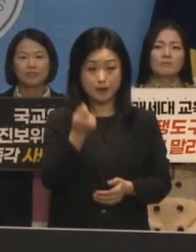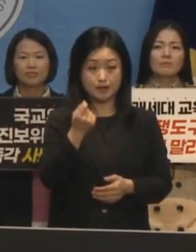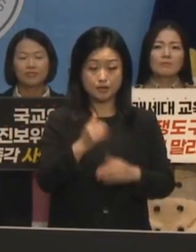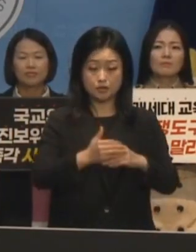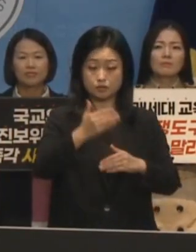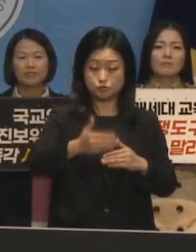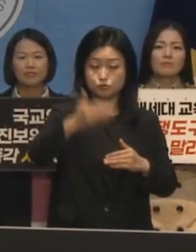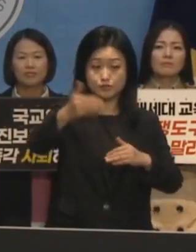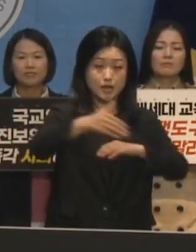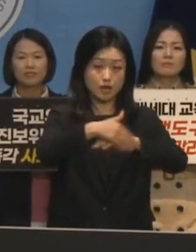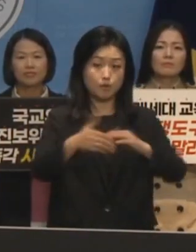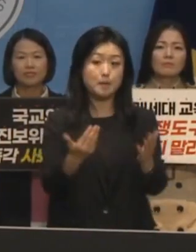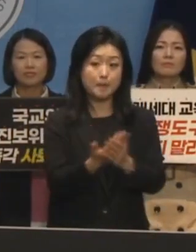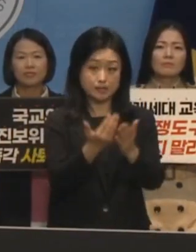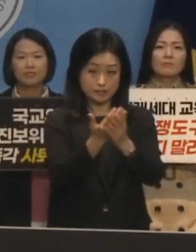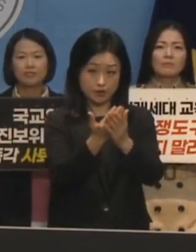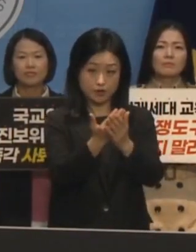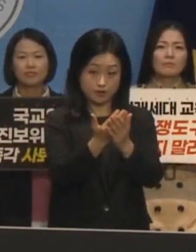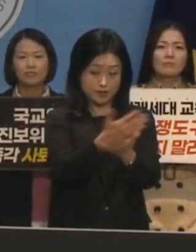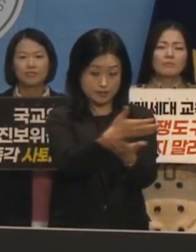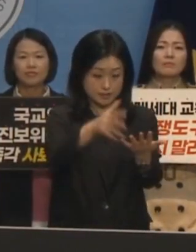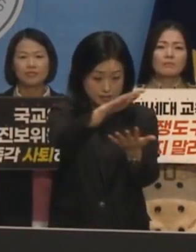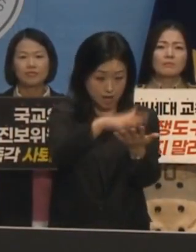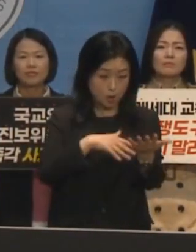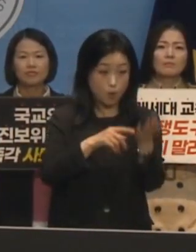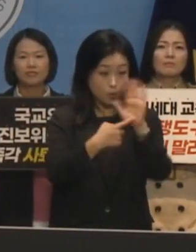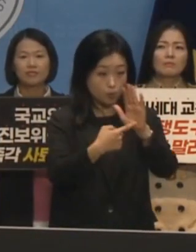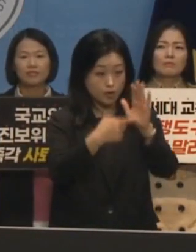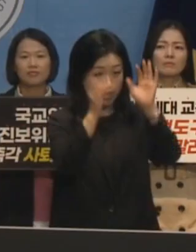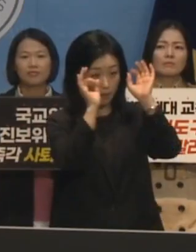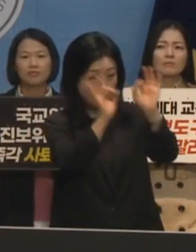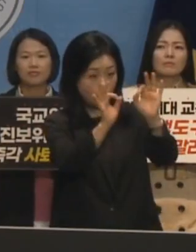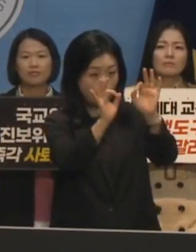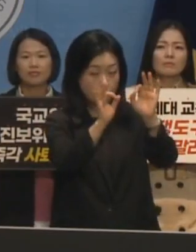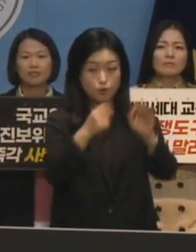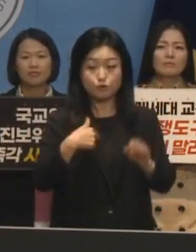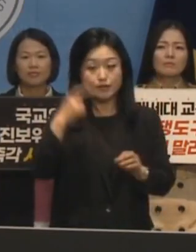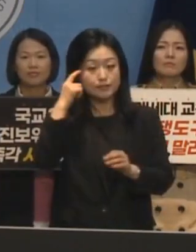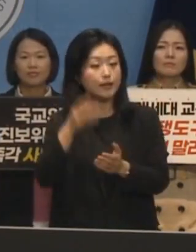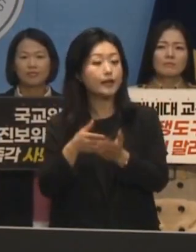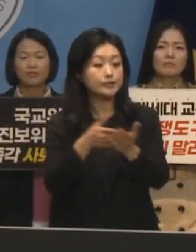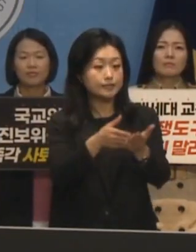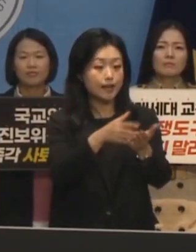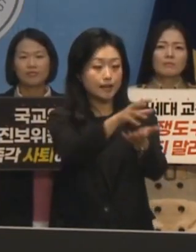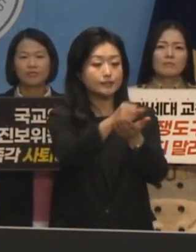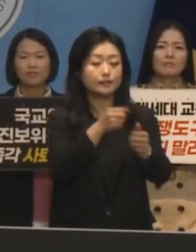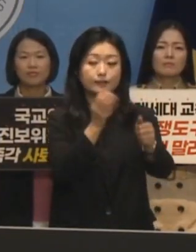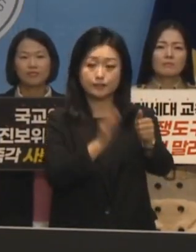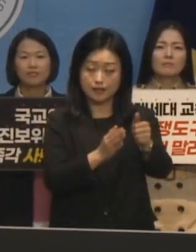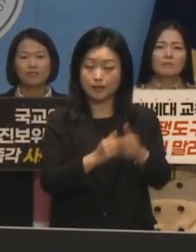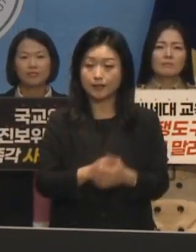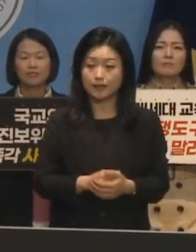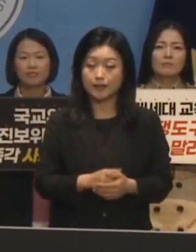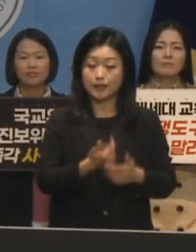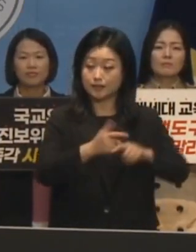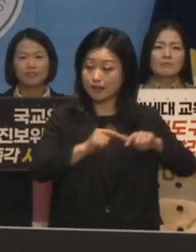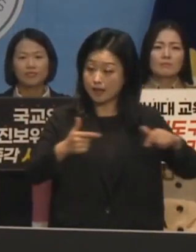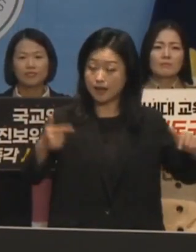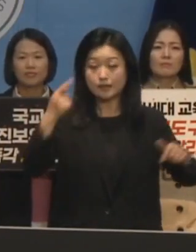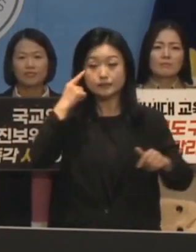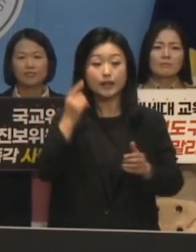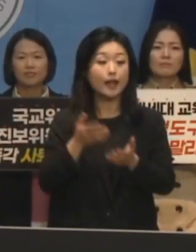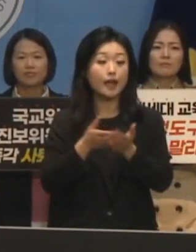중장기 국가교육발전계획 시안을 공개하고 관련 의견을 듣는 자리를 마련하라. 더 다양한